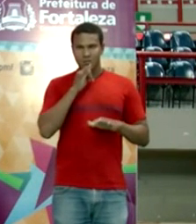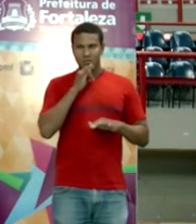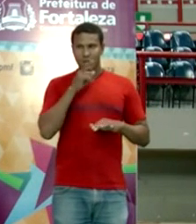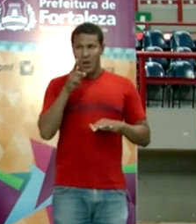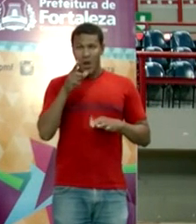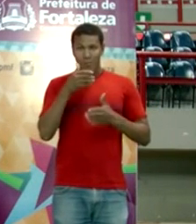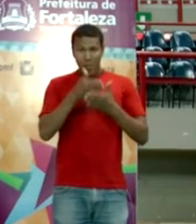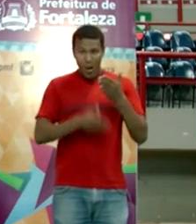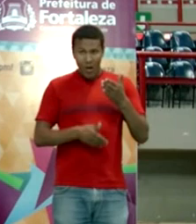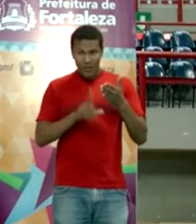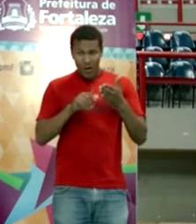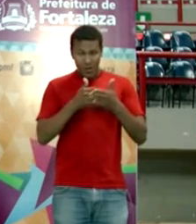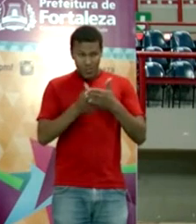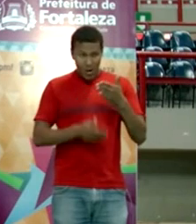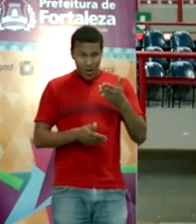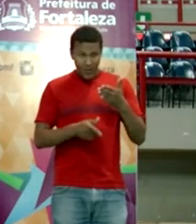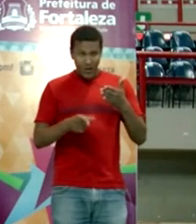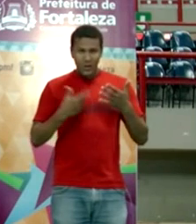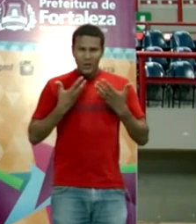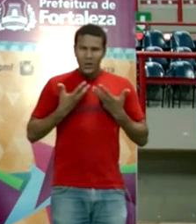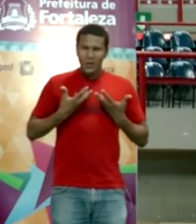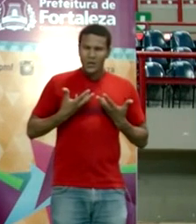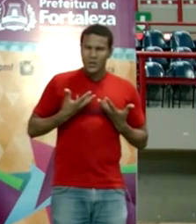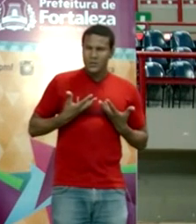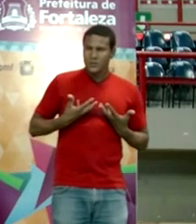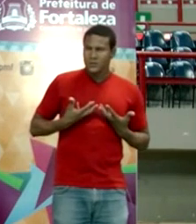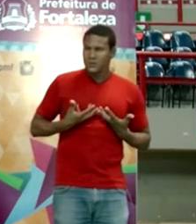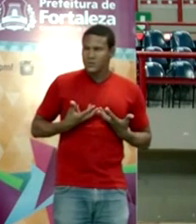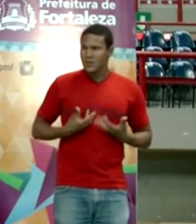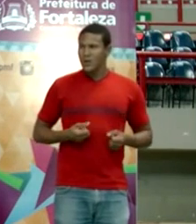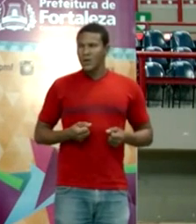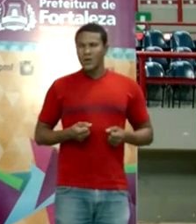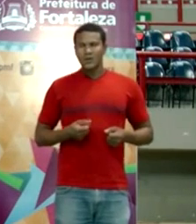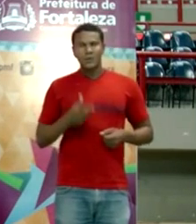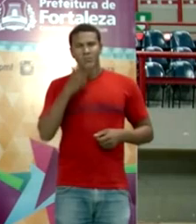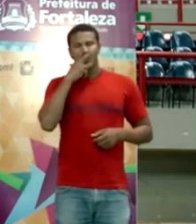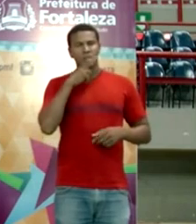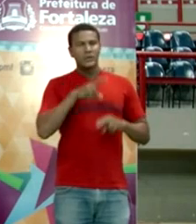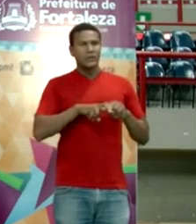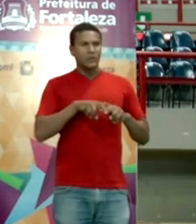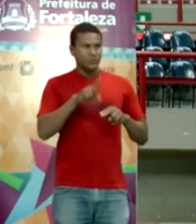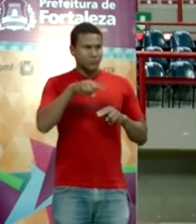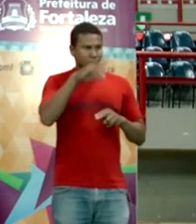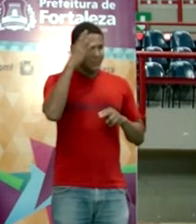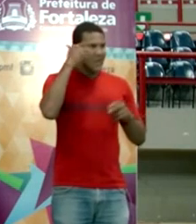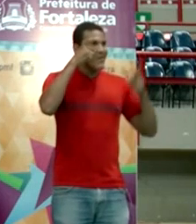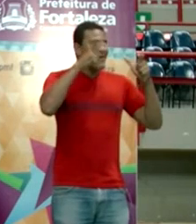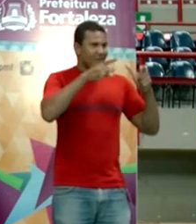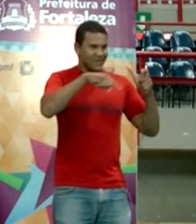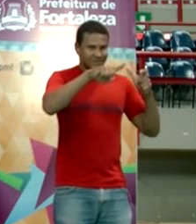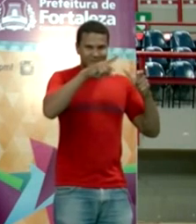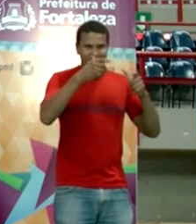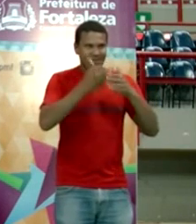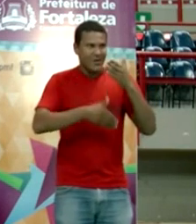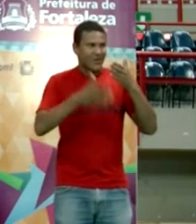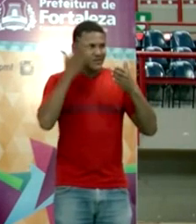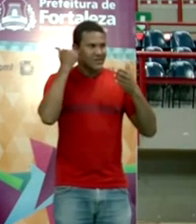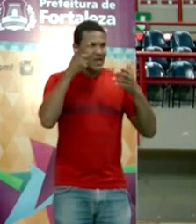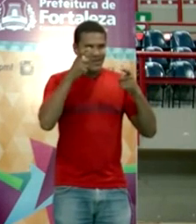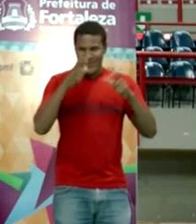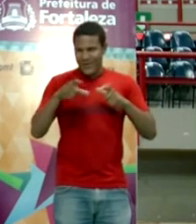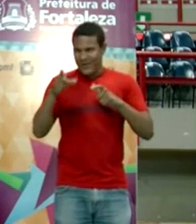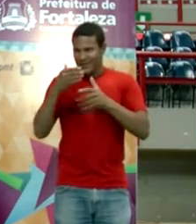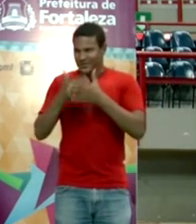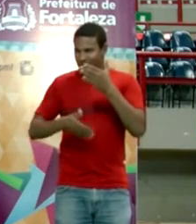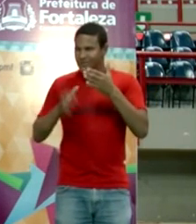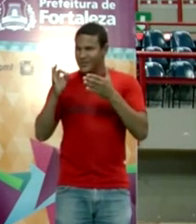hora da prova, está cansado, muito tempo sentado, já sabe seu local de prova, não sabe? Sabe seu local de prova,